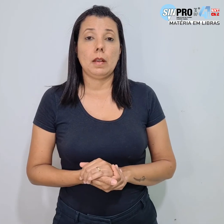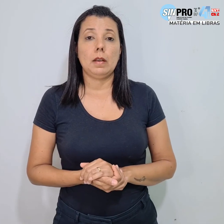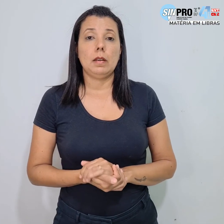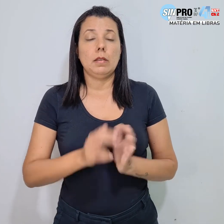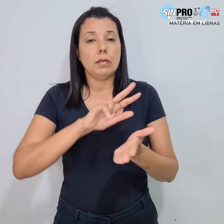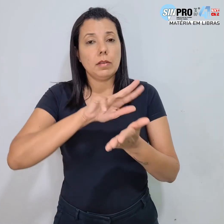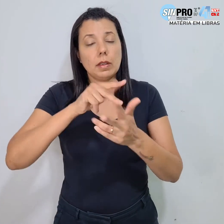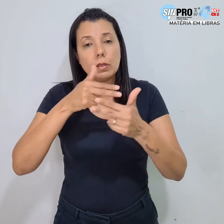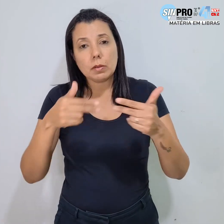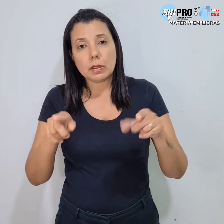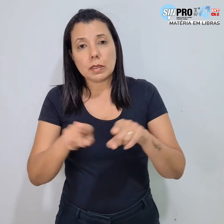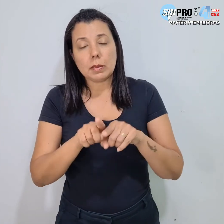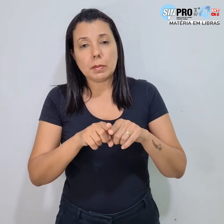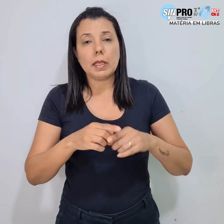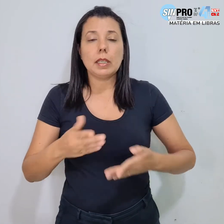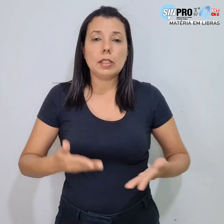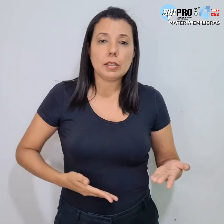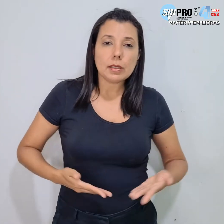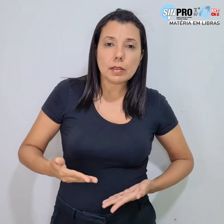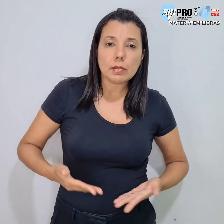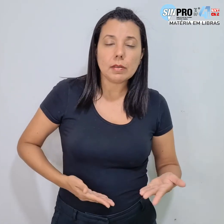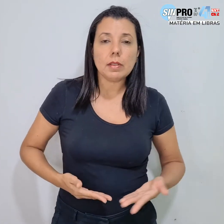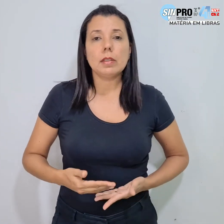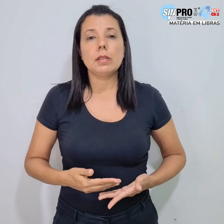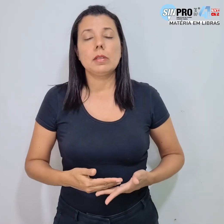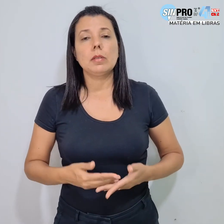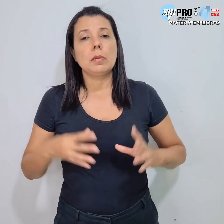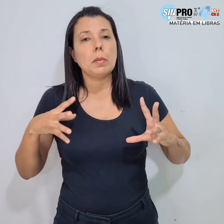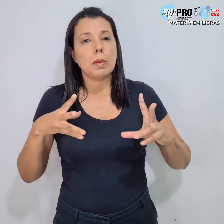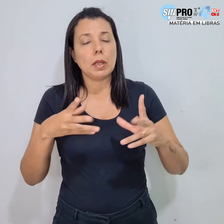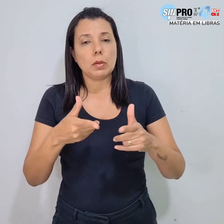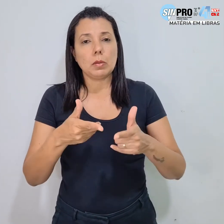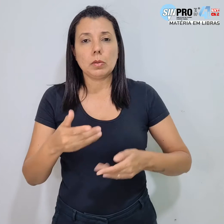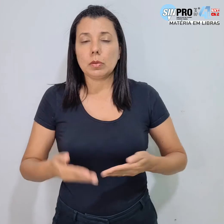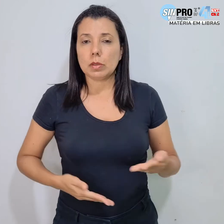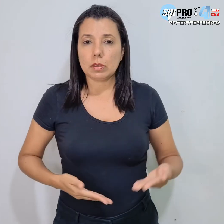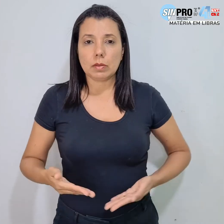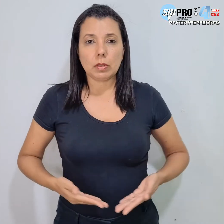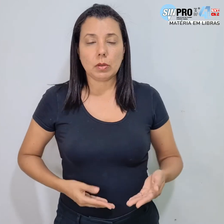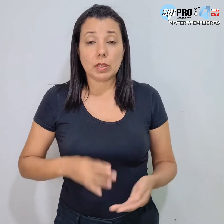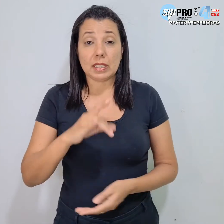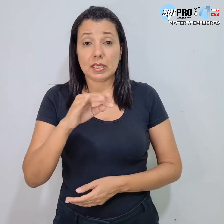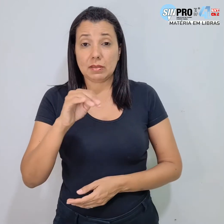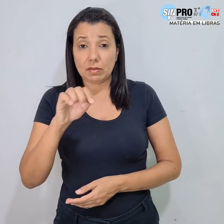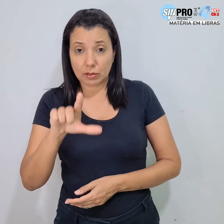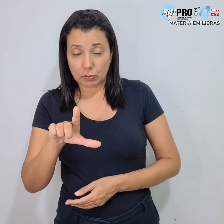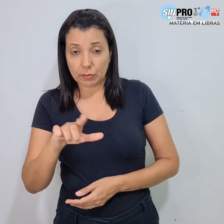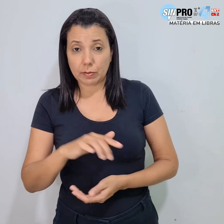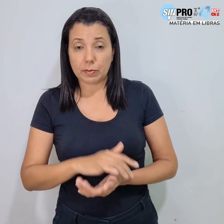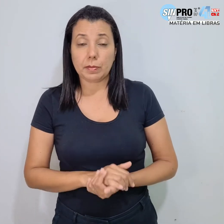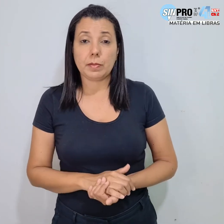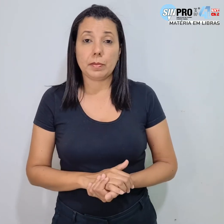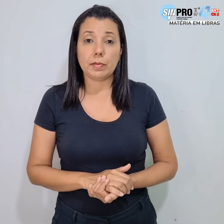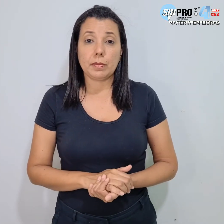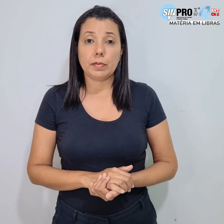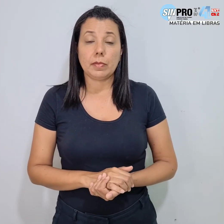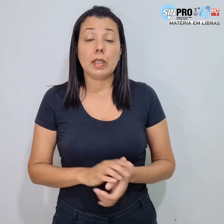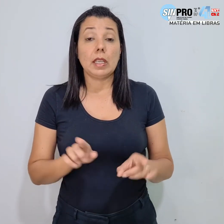Estende o acúmulo de cargos para quase todos os servidores civis e,